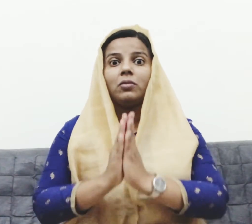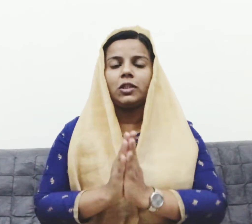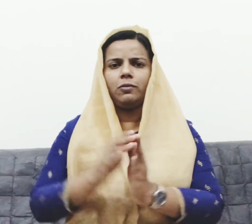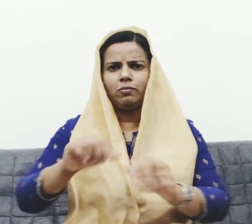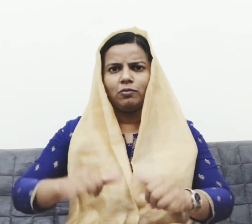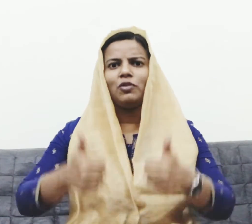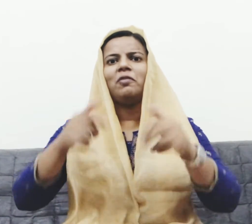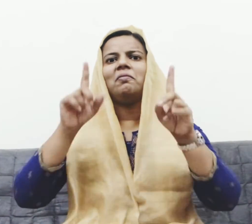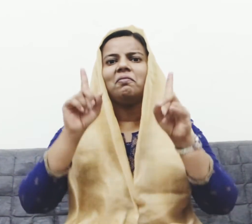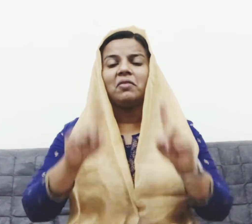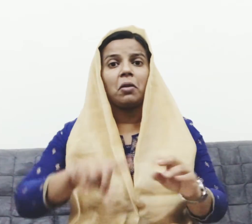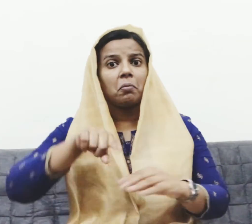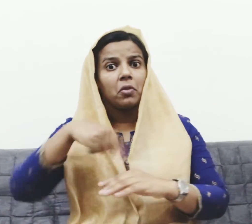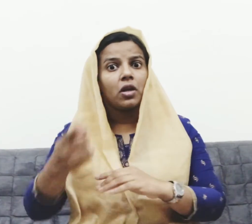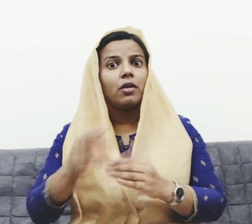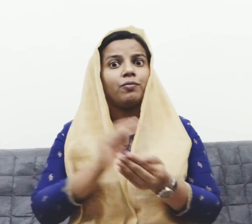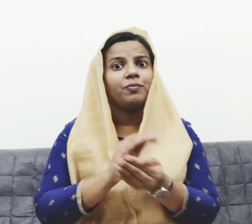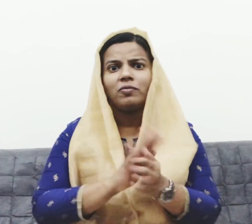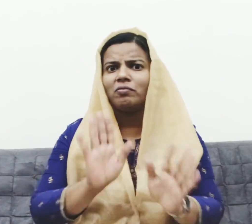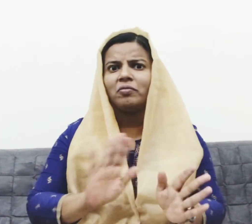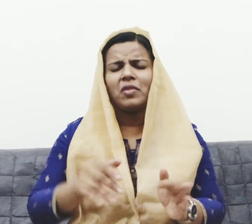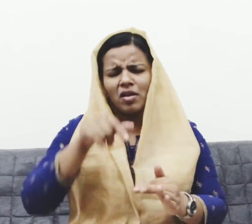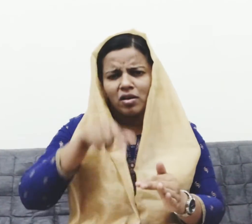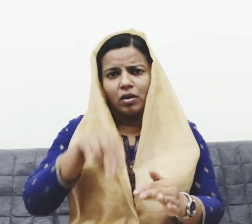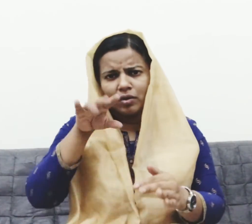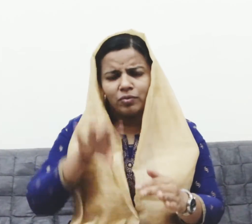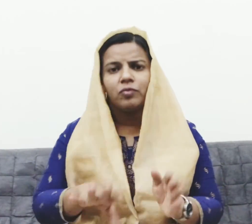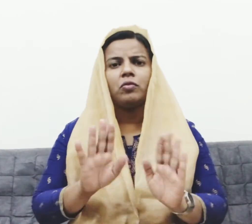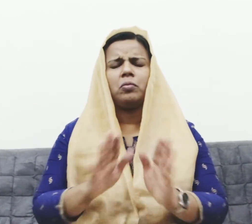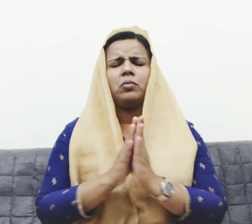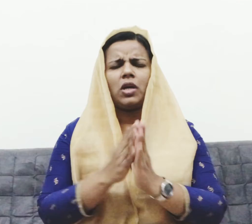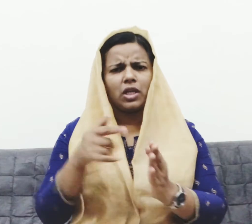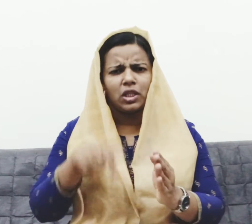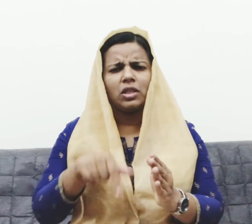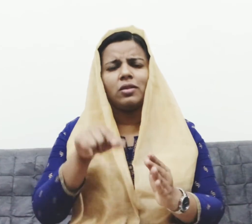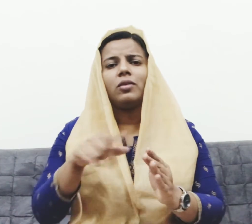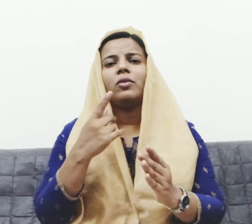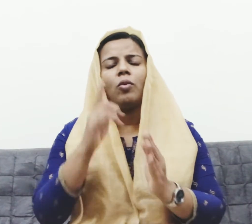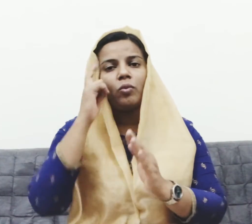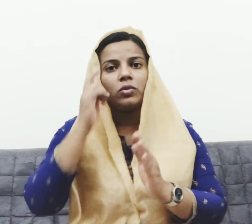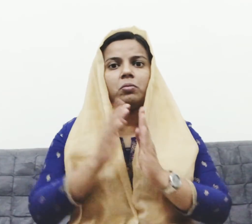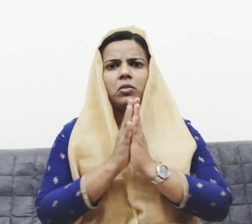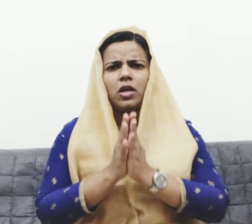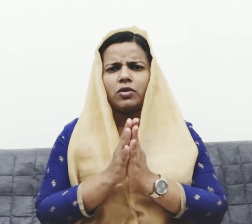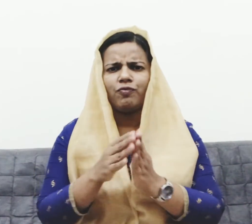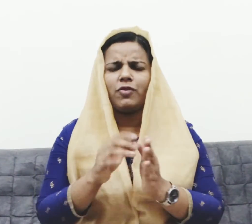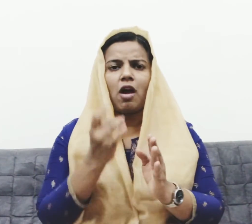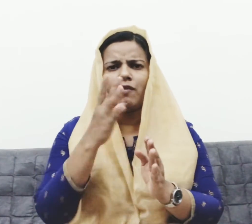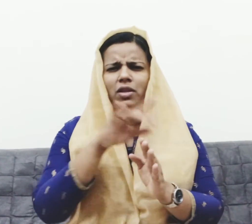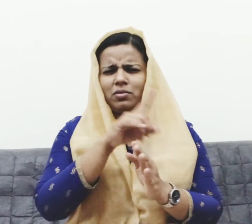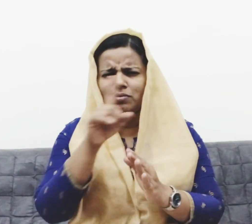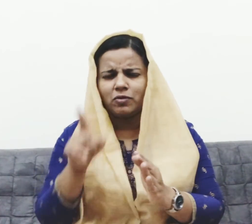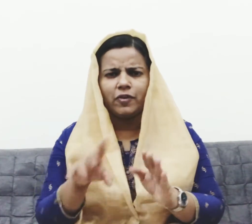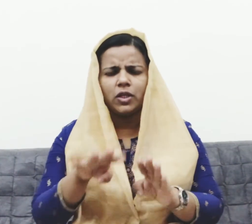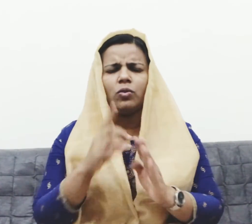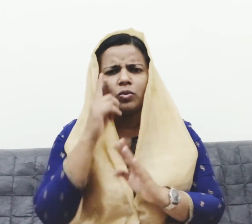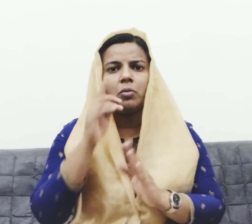പ്രാർത്ഥനയിൽ അതിനെ ജയിക്കണം പ്രിയപ്പെട്ടവർ. പിറ്റേ ദിവസത്തേക്കിന് അത് വെച്ചുകൊണ്ടിരിക്കരുത്, ആ മോഹം വെച്ചുകൊണ്ടിരിക്കരുത്, ആ താല്പര്യം വെച്ചുകൊണ്ടിരിക്കരുത്, ആ ആഗ്രഹം നമ്മുടെ ഉള്ളിൽ ഉണ്ടാകാൻ